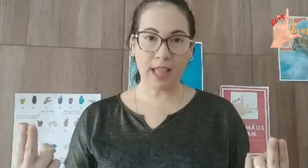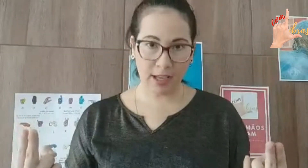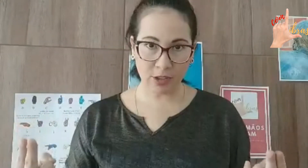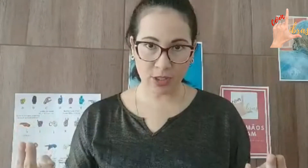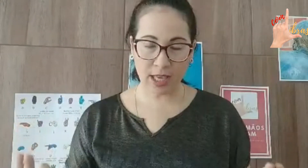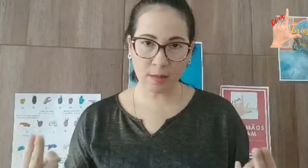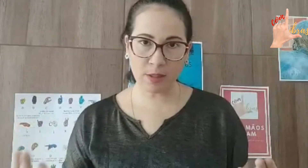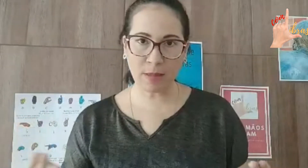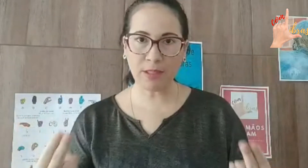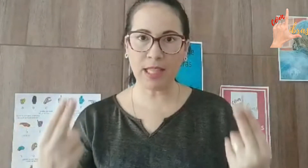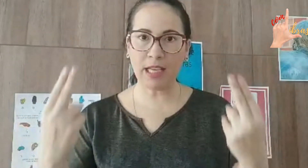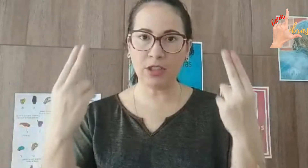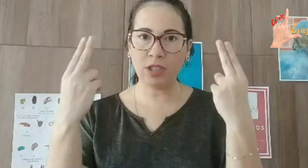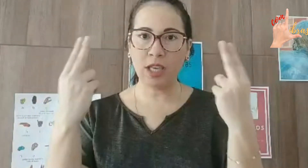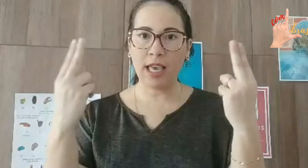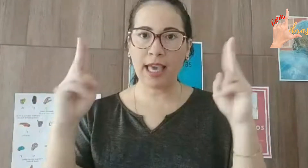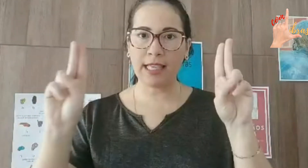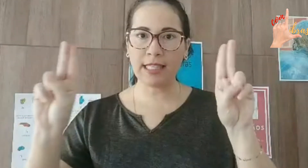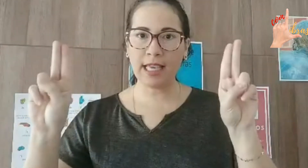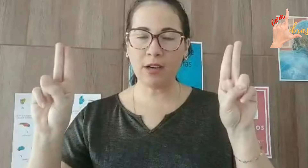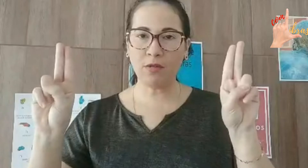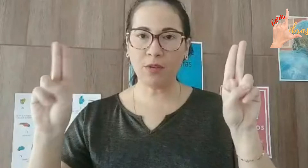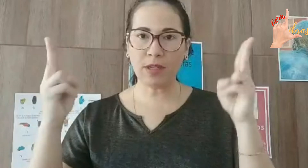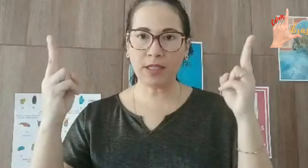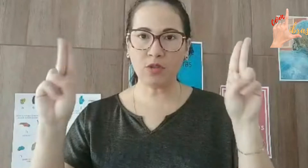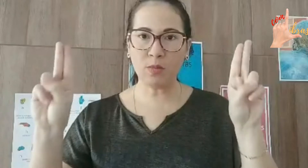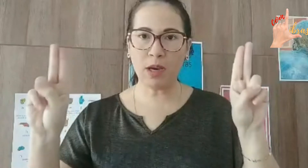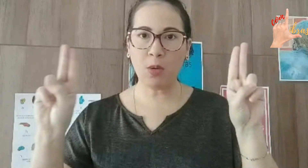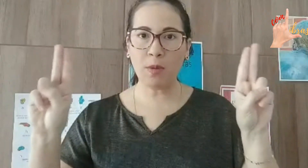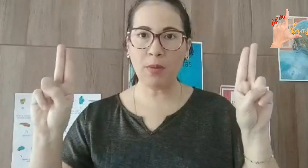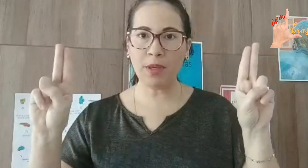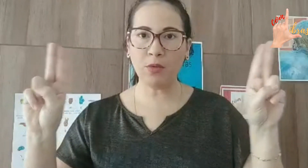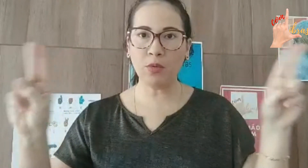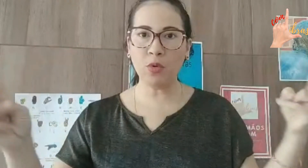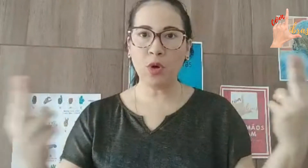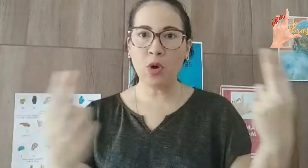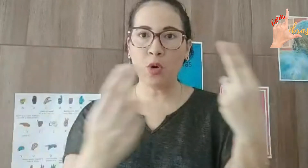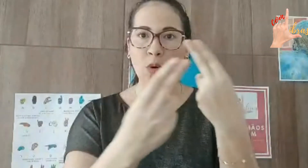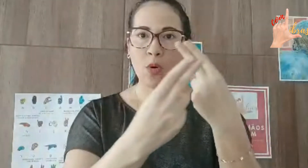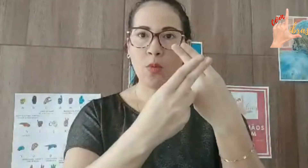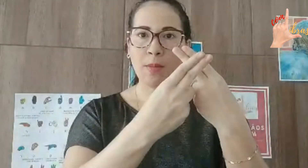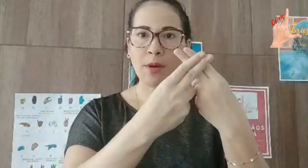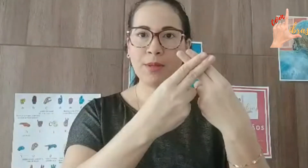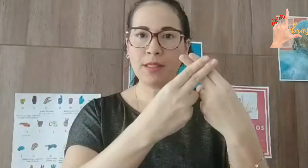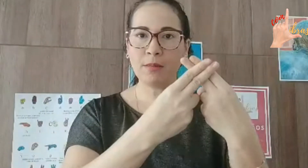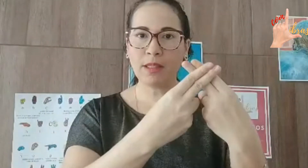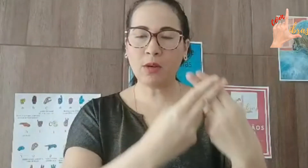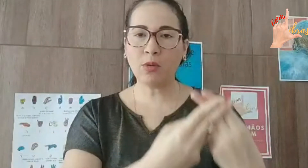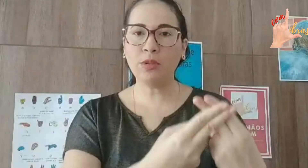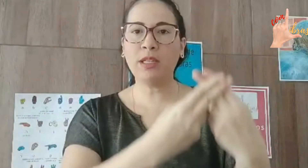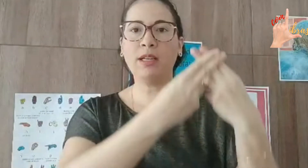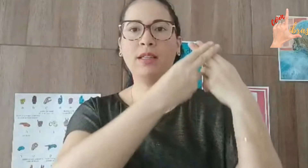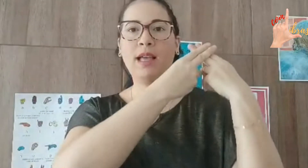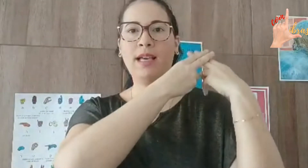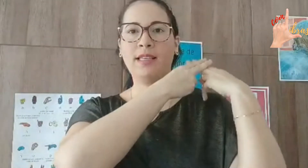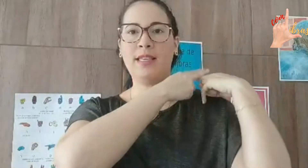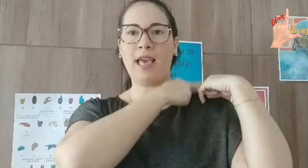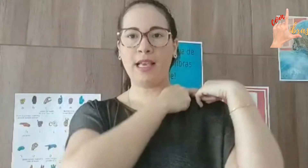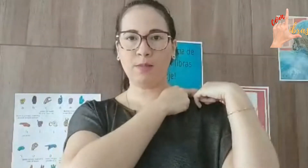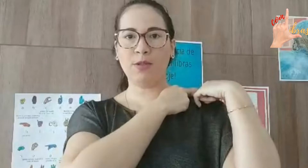Responsabilidade. Responsabilidade, essa é a configuração de mão, mão em U, uma mão em cima da outra, aqui,